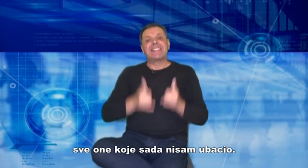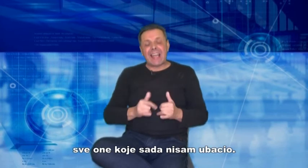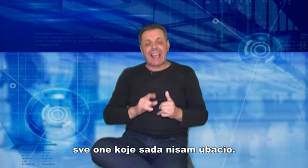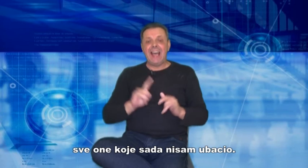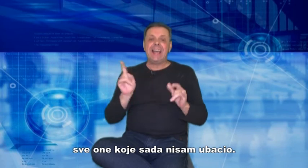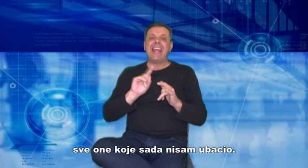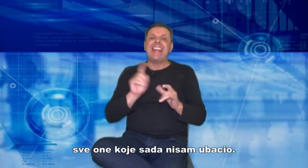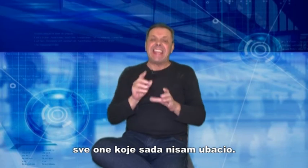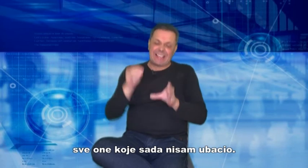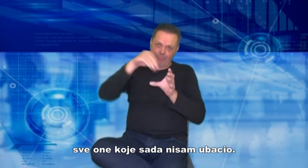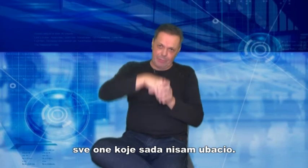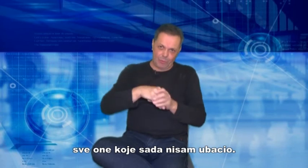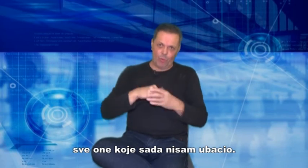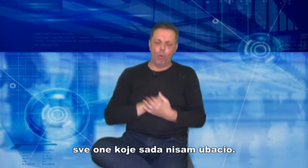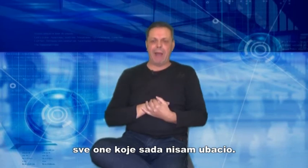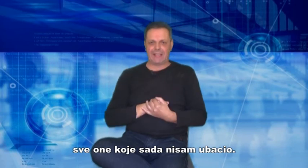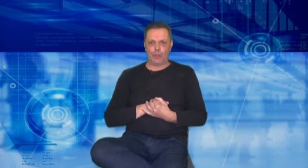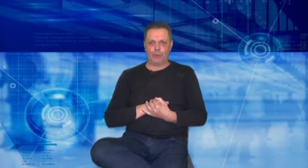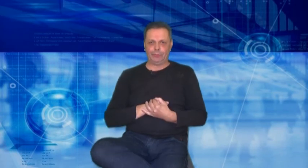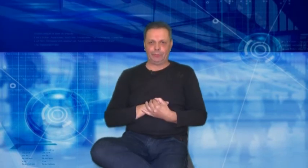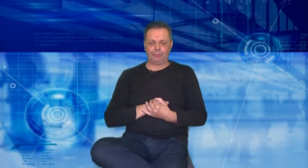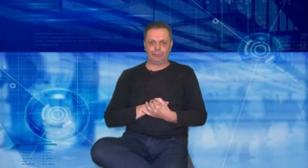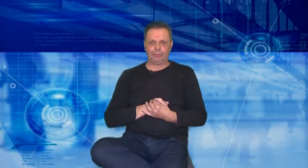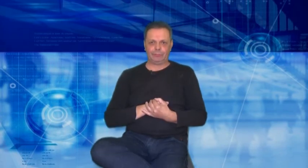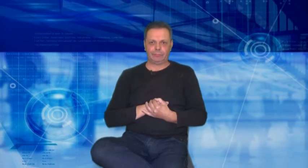sada nisam ubacio.